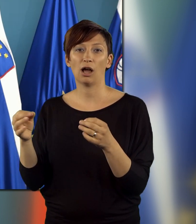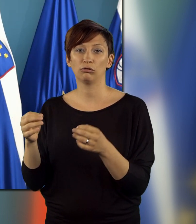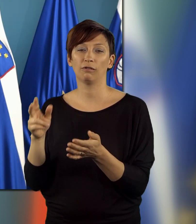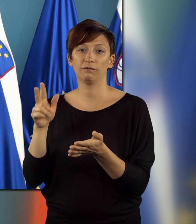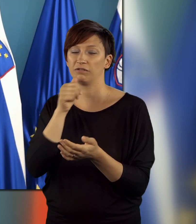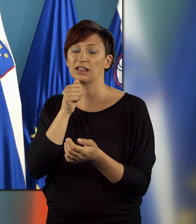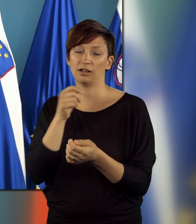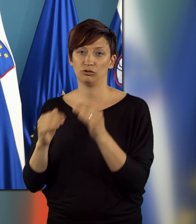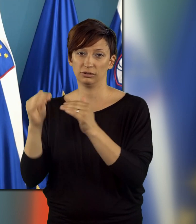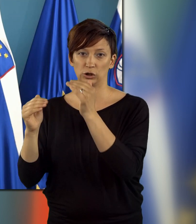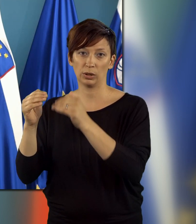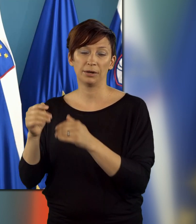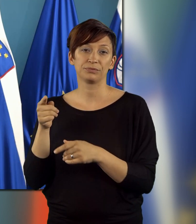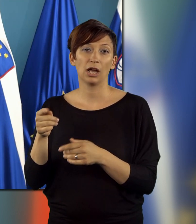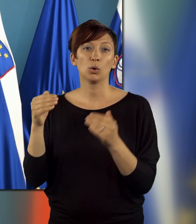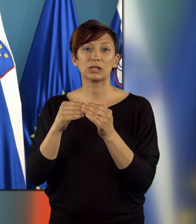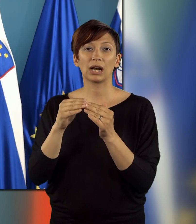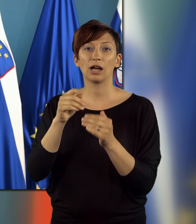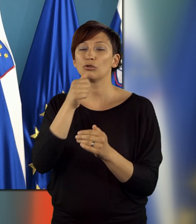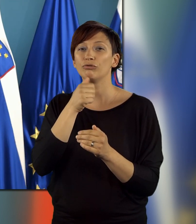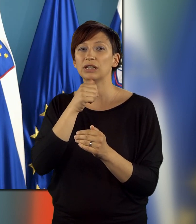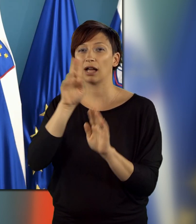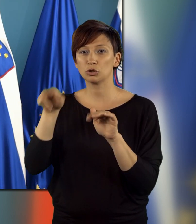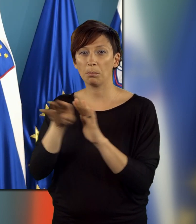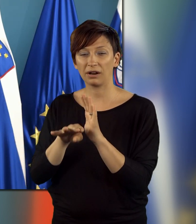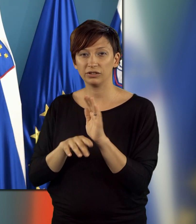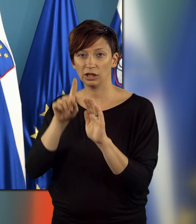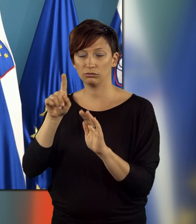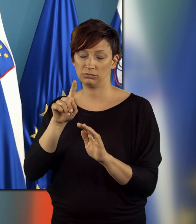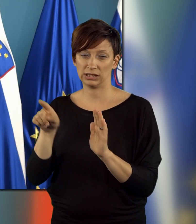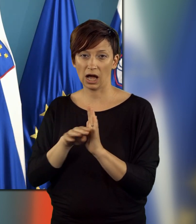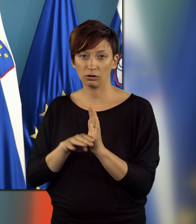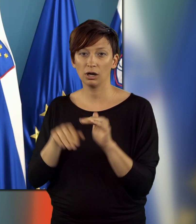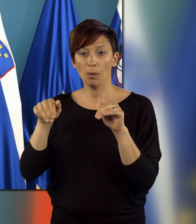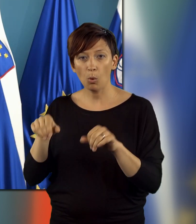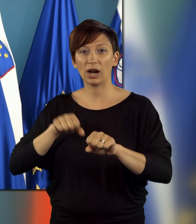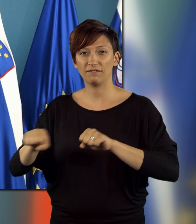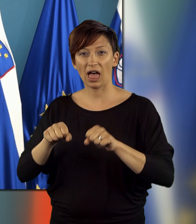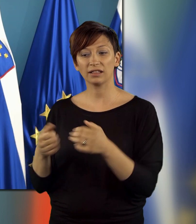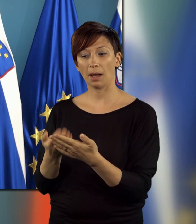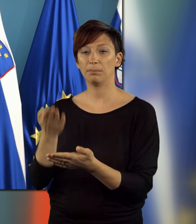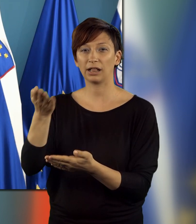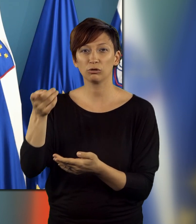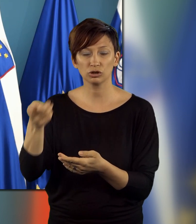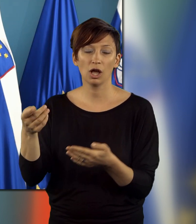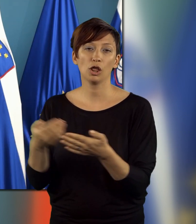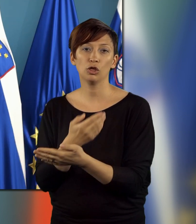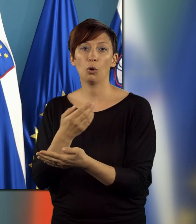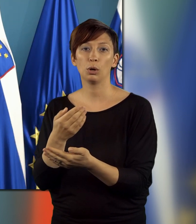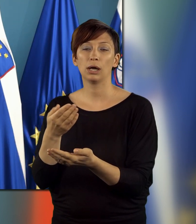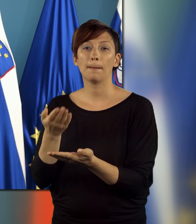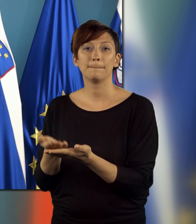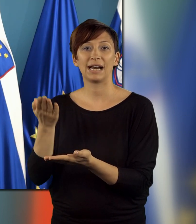konsolidacije. V skladu z zakonom o fiskalnem pravilu mora vlada predložiti ta predlog